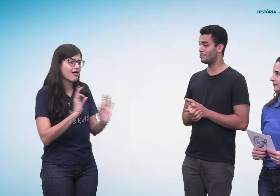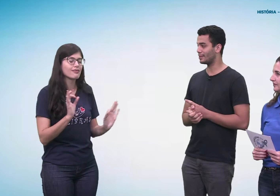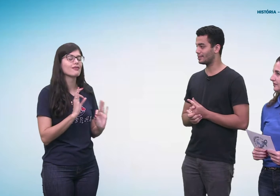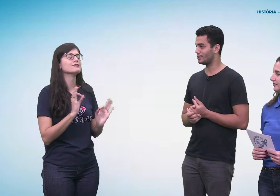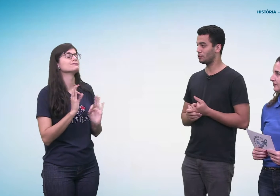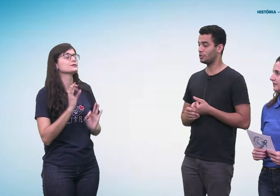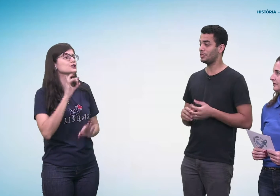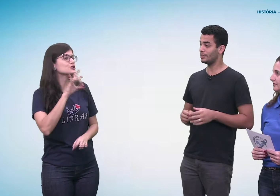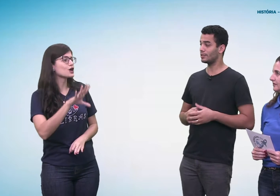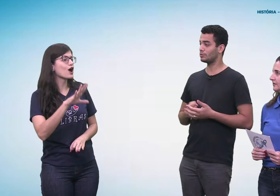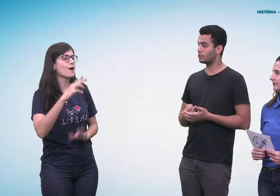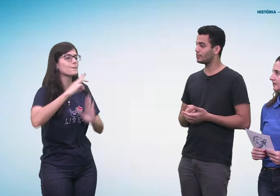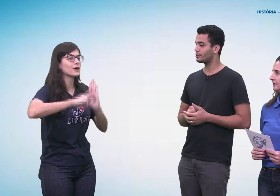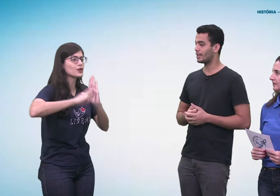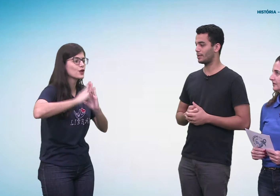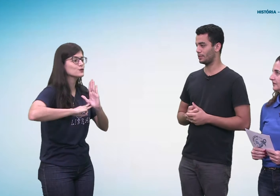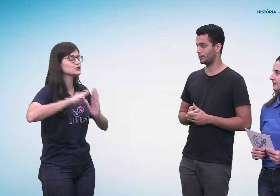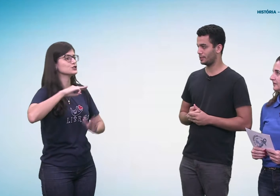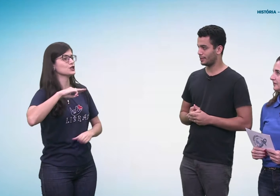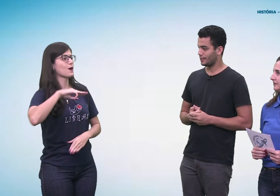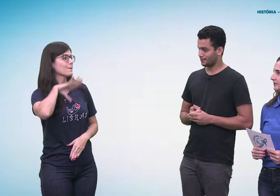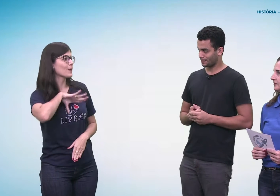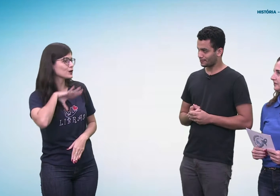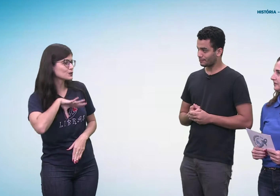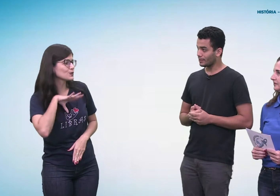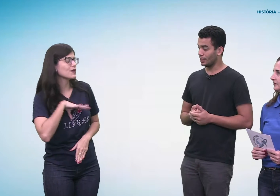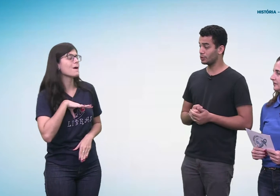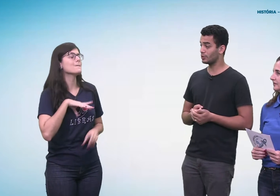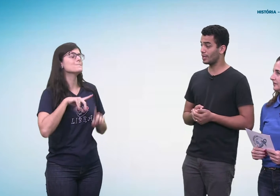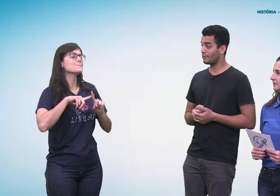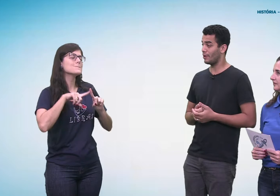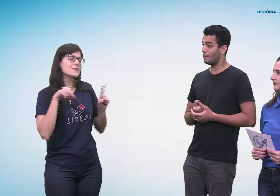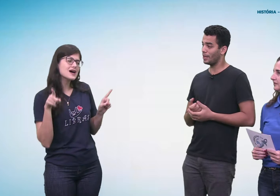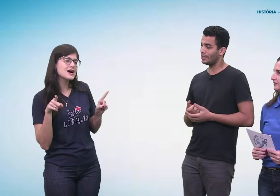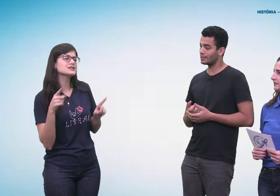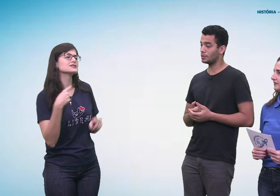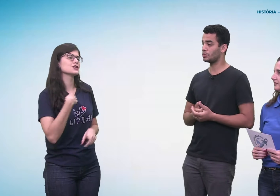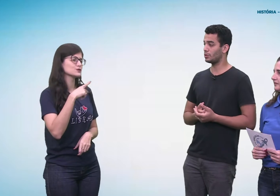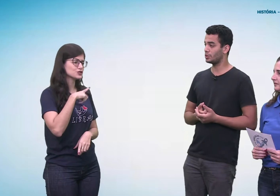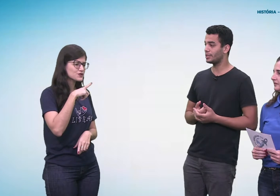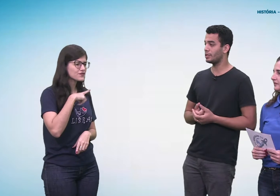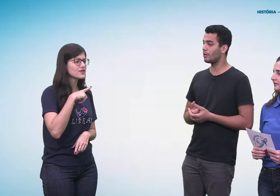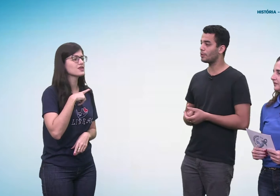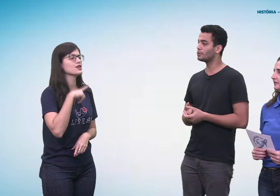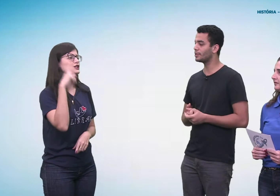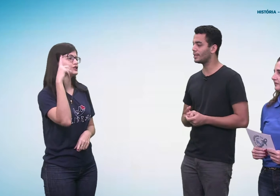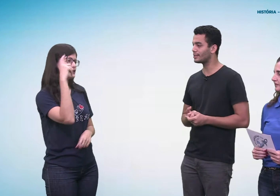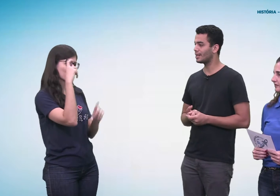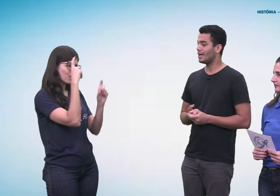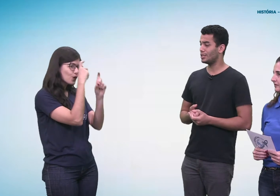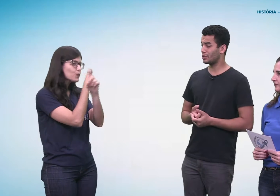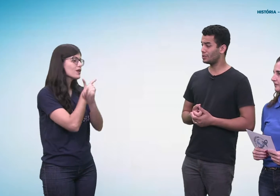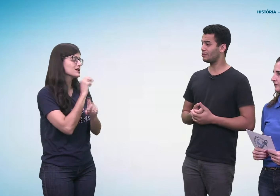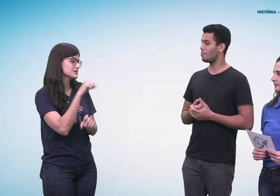Libras. Eu não tinha tradutor e intérprete. Eles usavam apenas a metodologia da língua portuguesa. Então eu tive